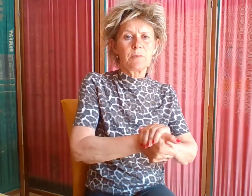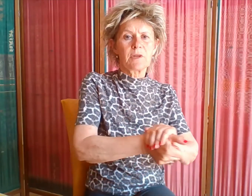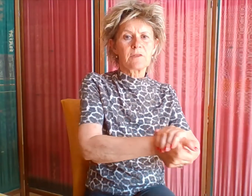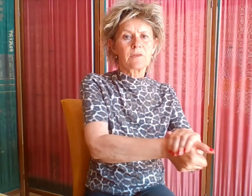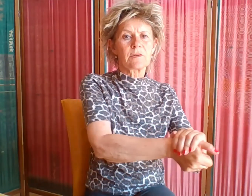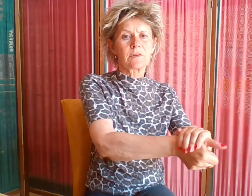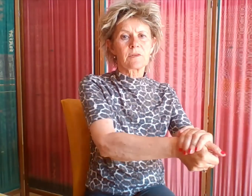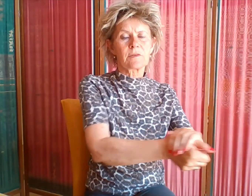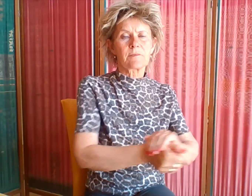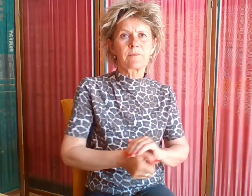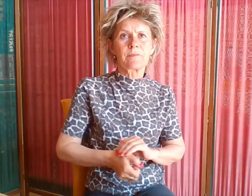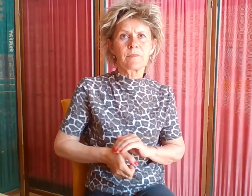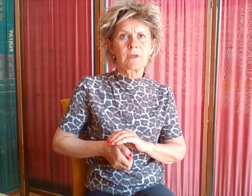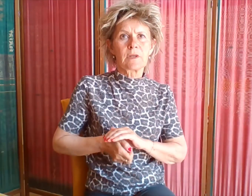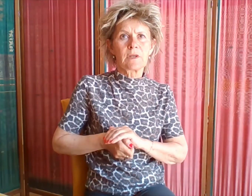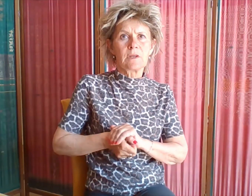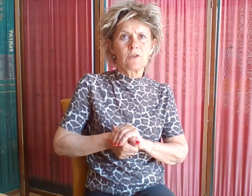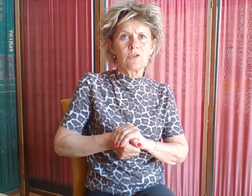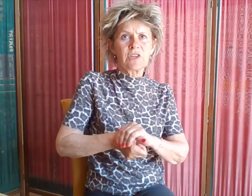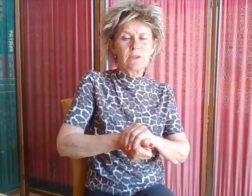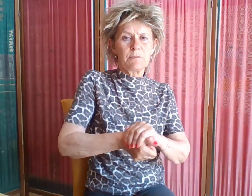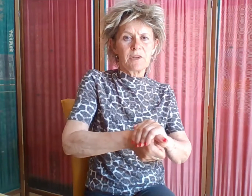Schildpad. De schildpad.